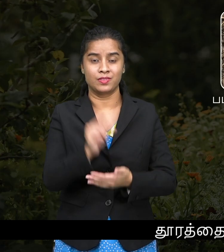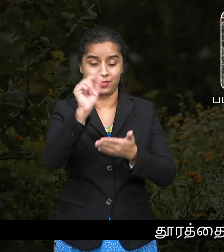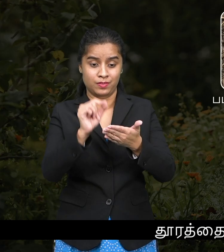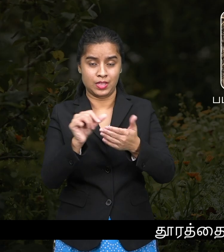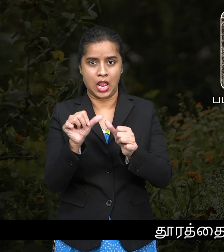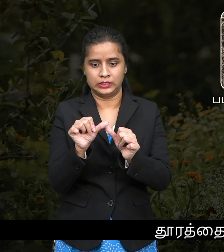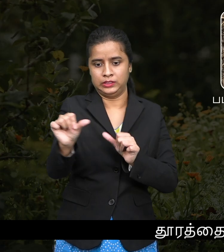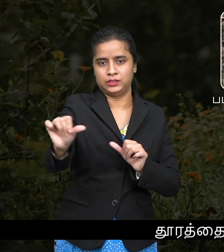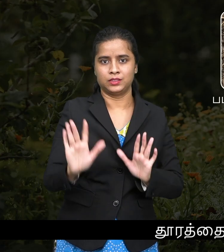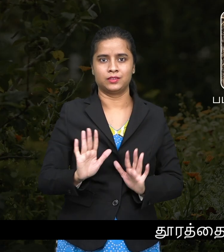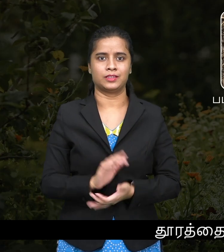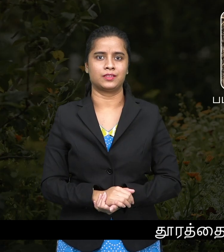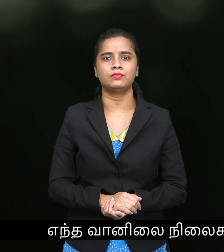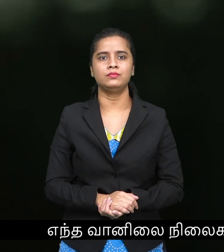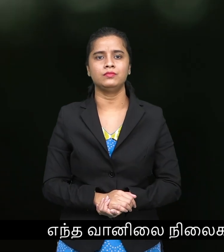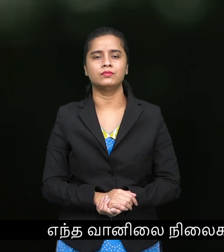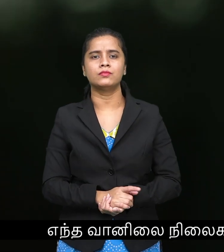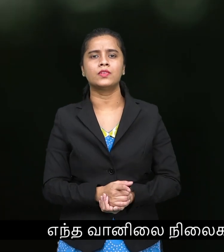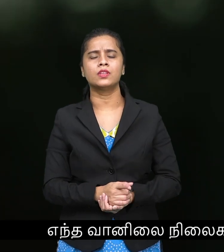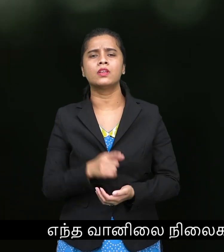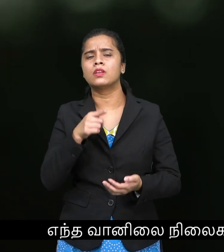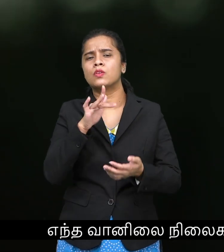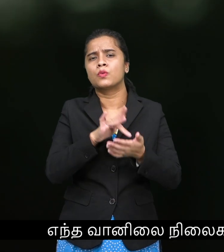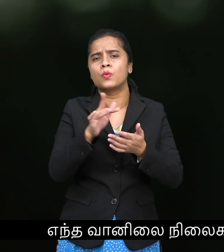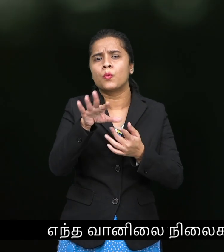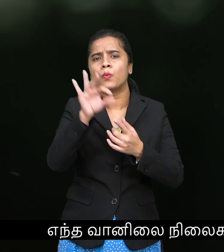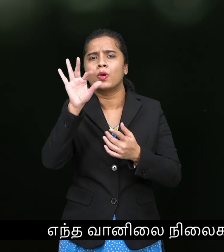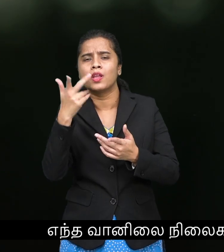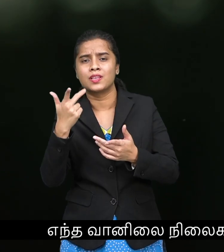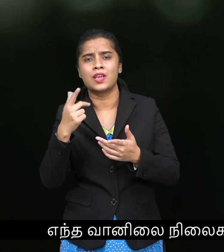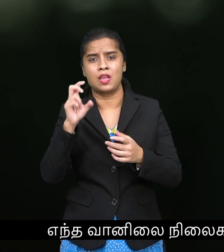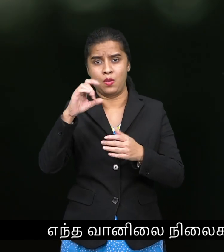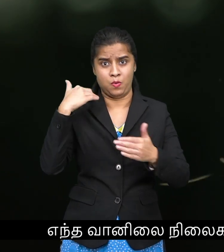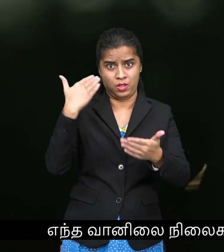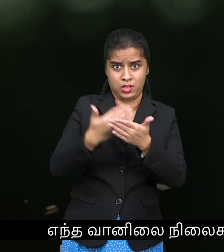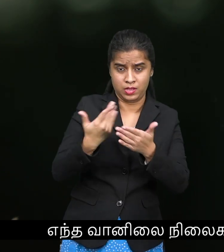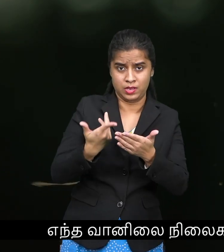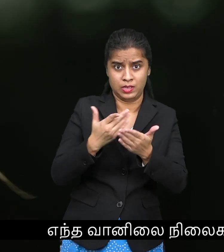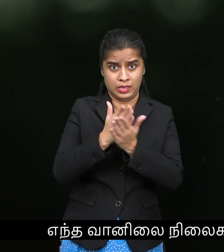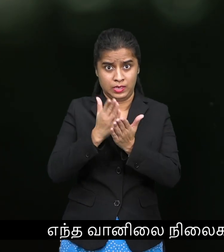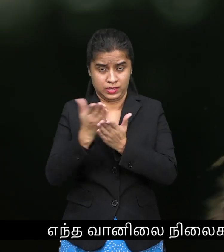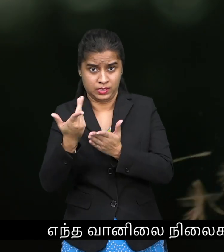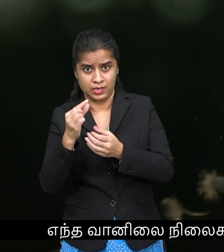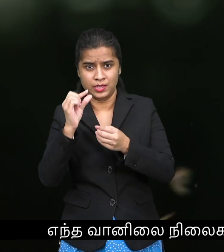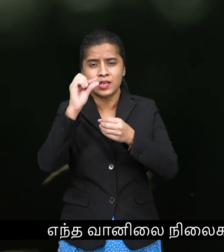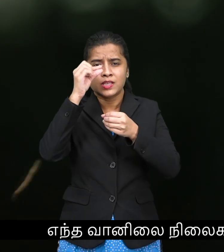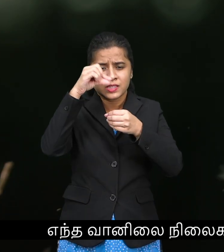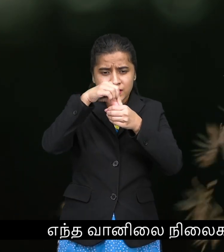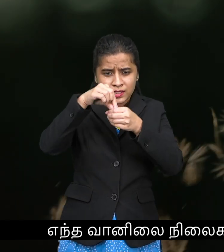தூரத்தை கவனியுங்கள். காட்சி 19. எந்த வானிலை நிலையங்களில் விதைகள்